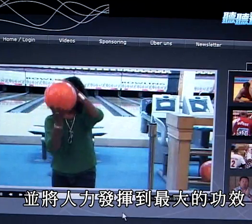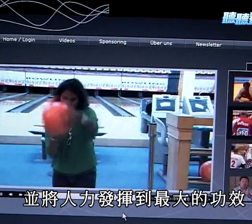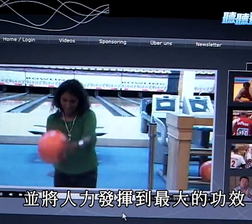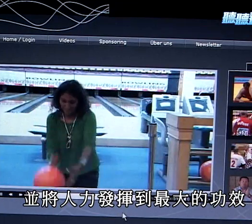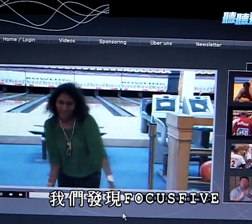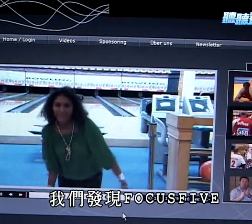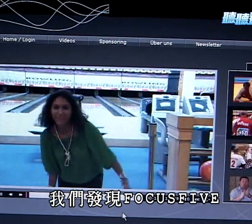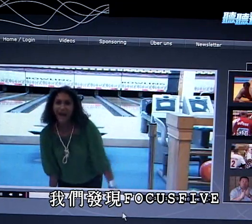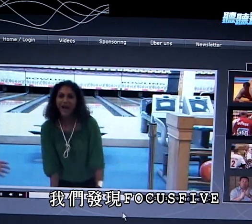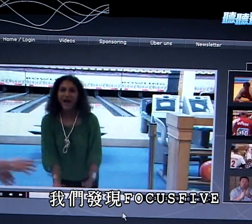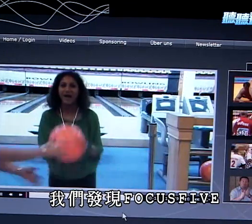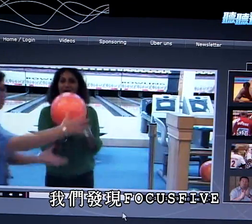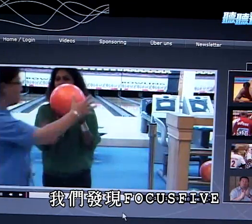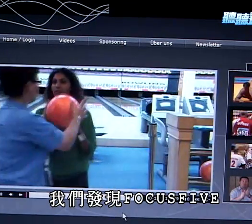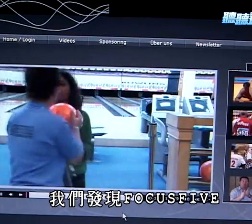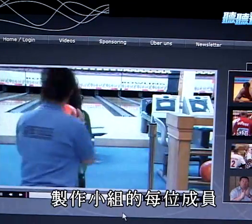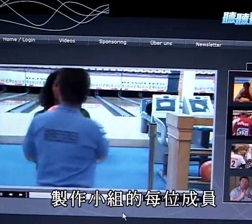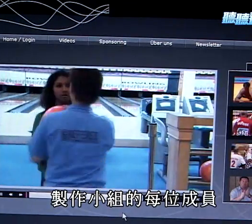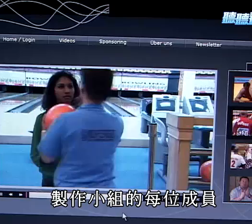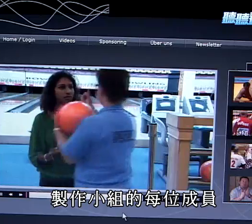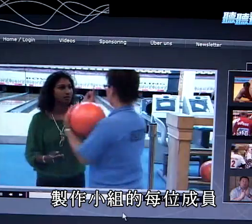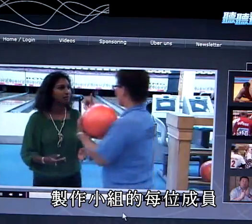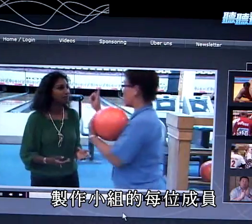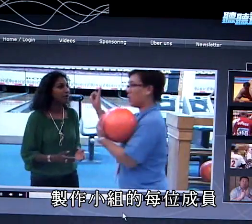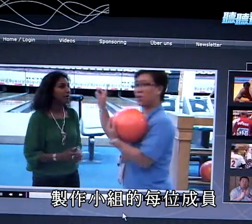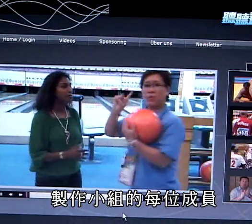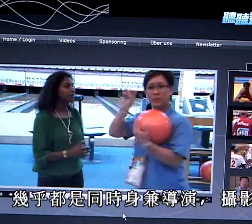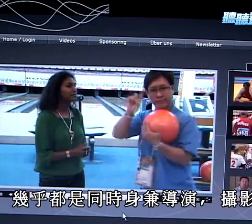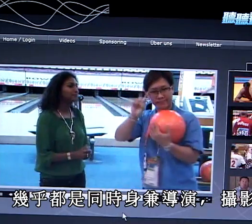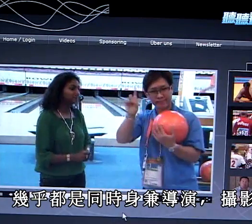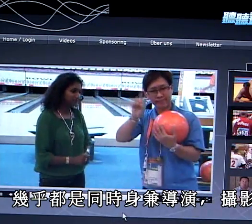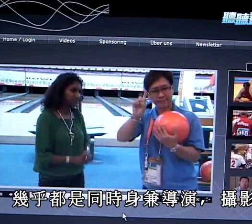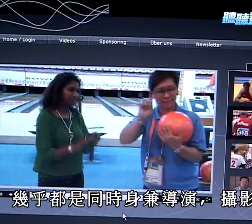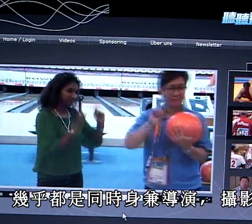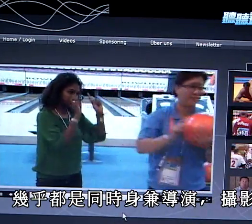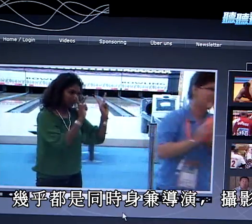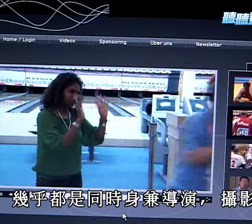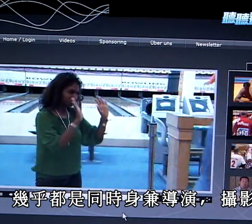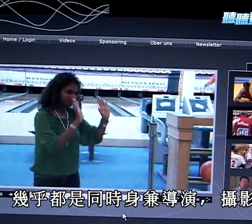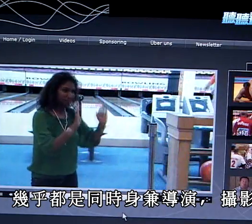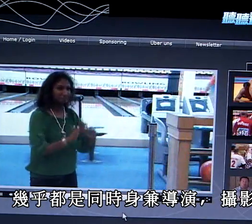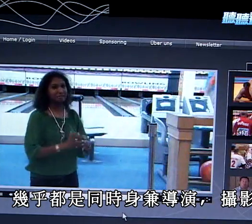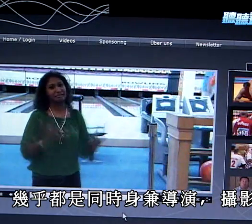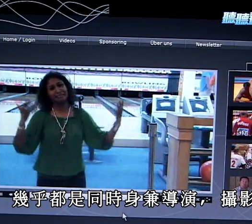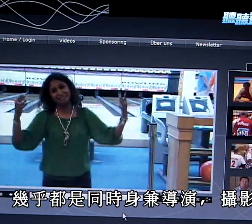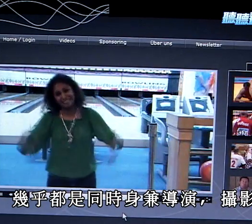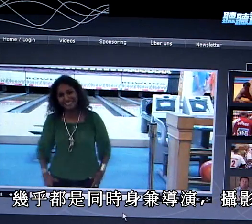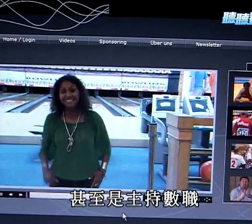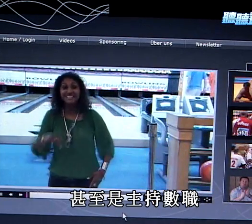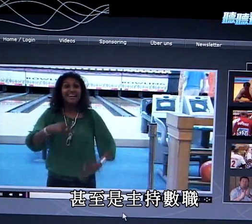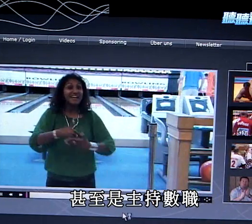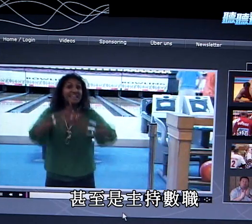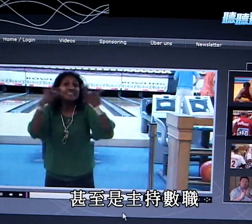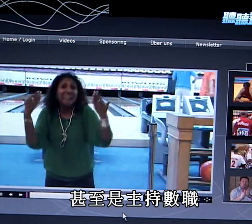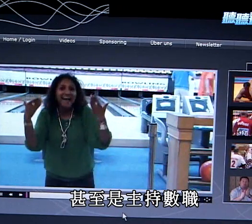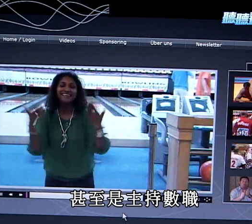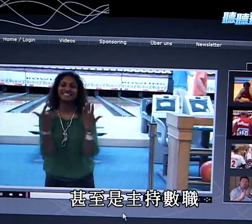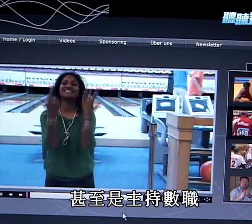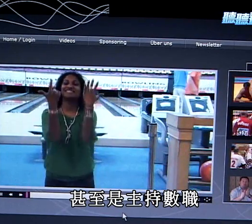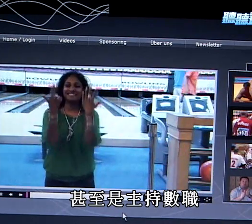效，我们发现 Focus 5制作小组的每位成员几乎都是同时身兼导演、摄影甚至是主持数职。